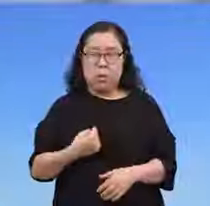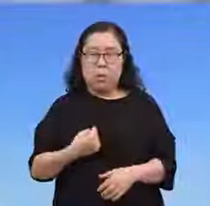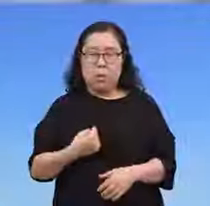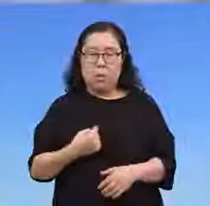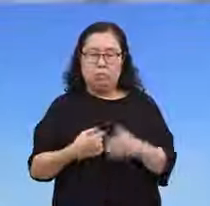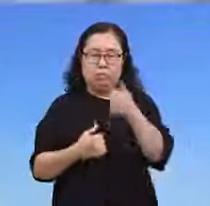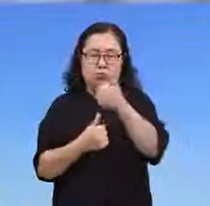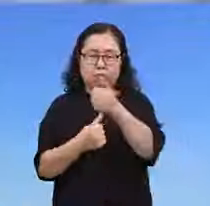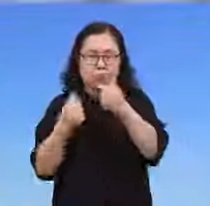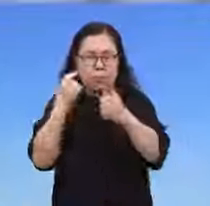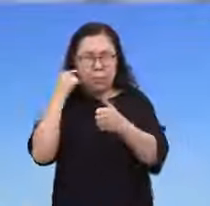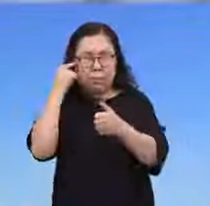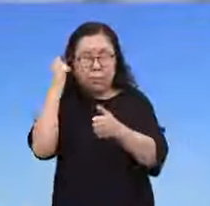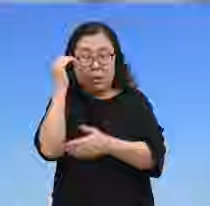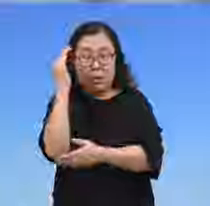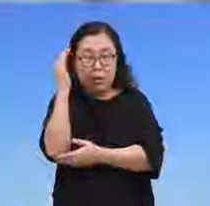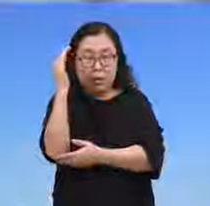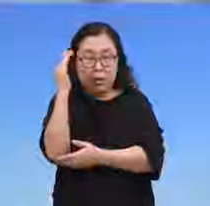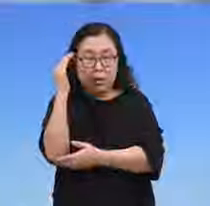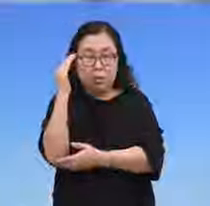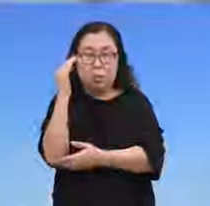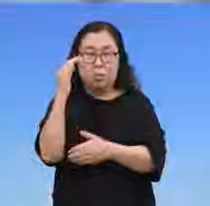본 적이 없습니다.